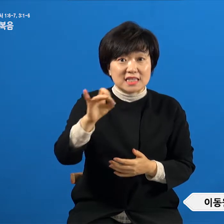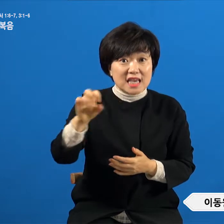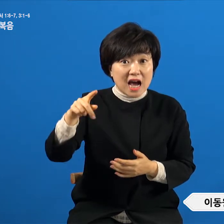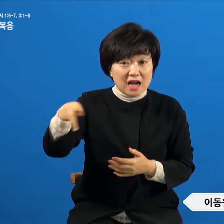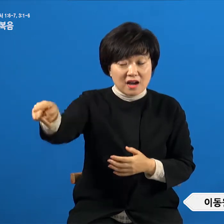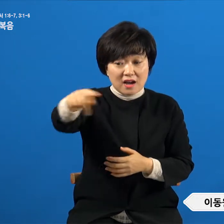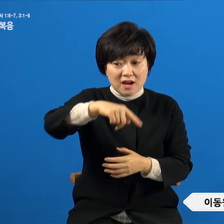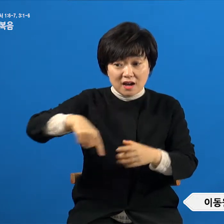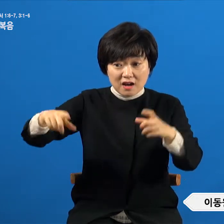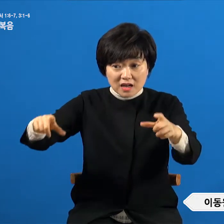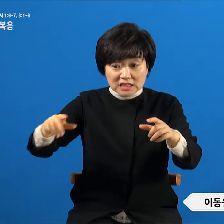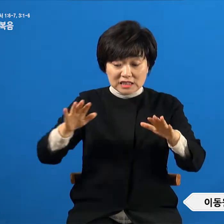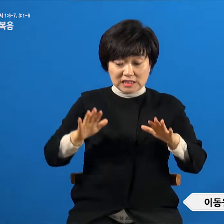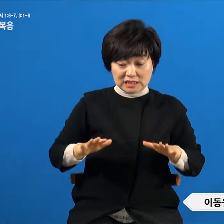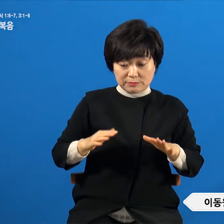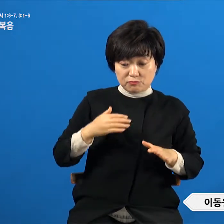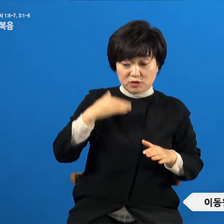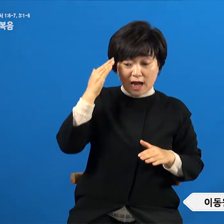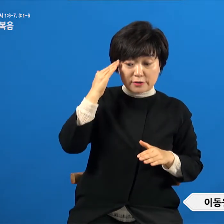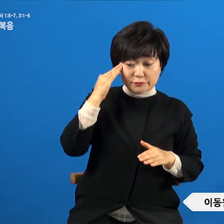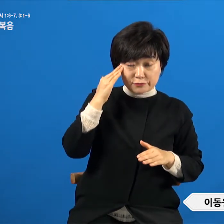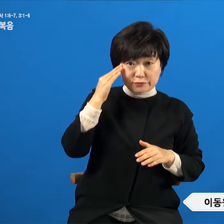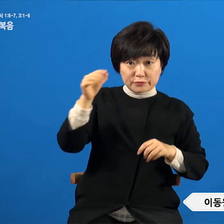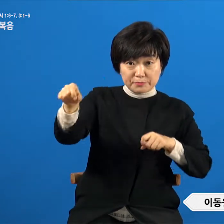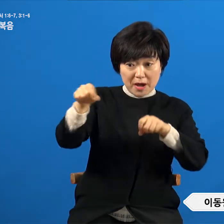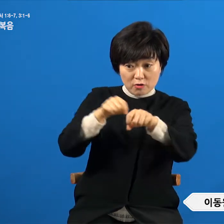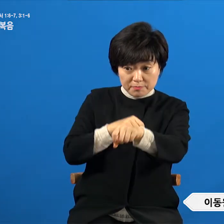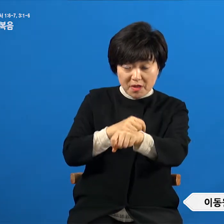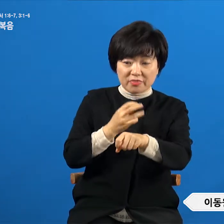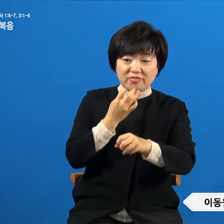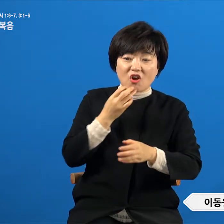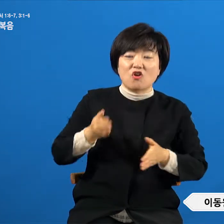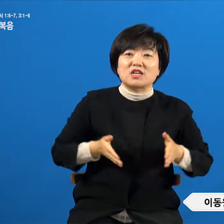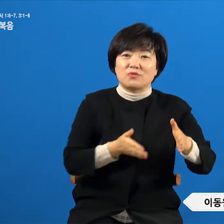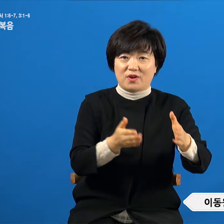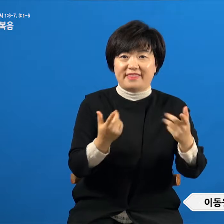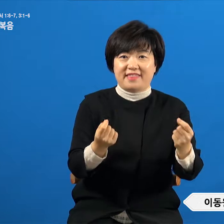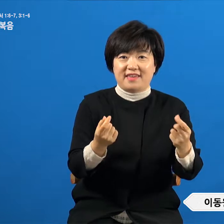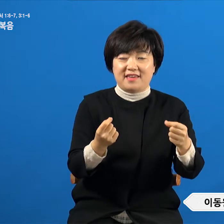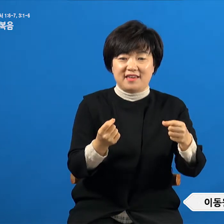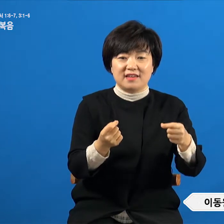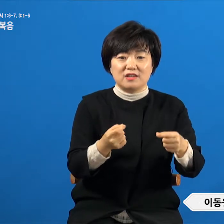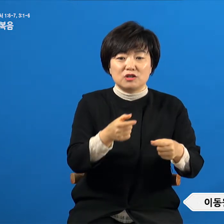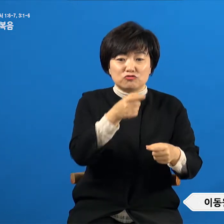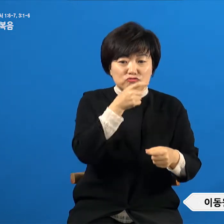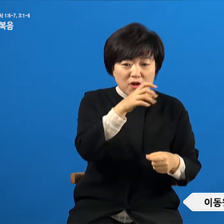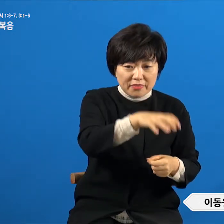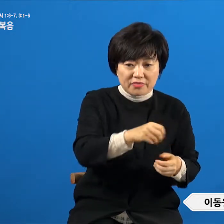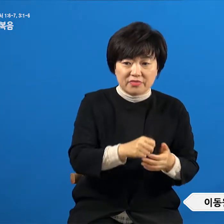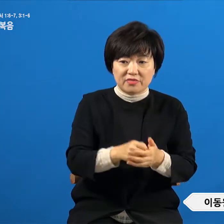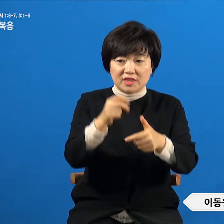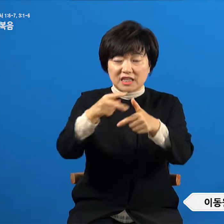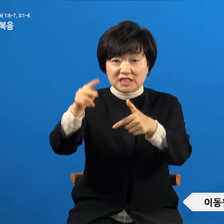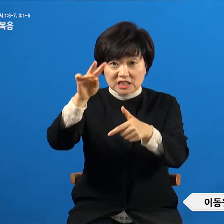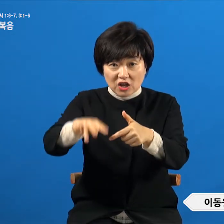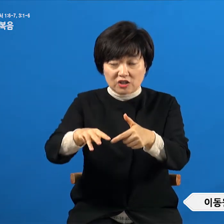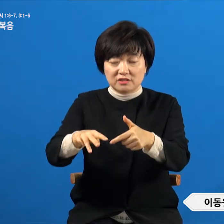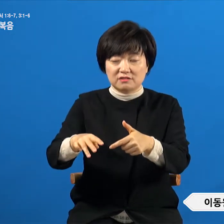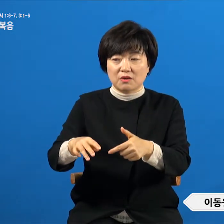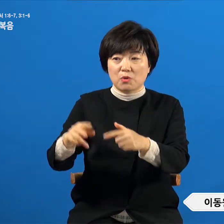경기도 같은 큰 지역을 일컫는 것입니다. 경기도 안에 수원도 있고 인천도 있고 또 성남도